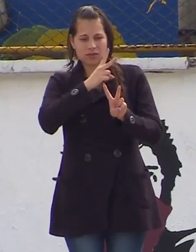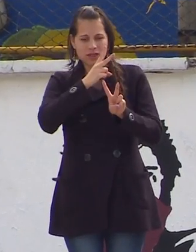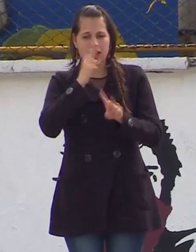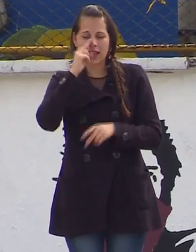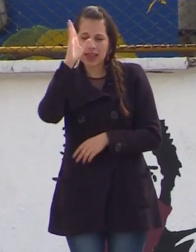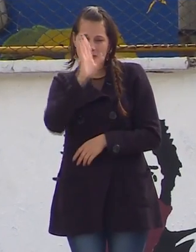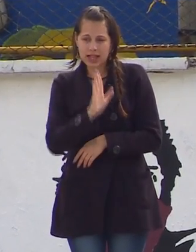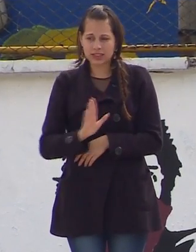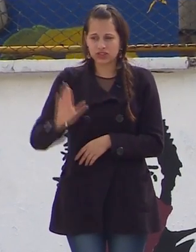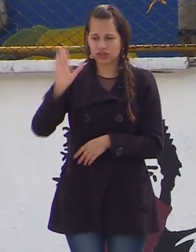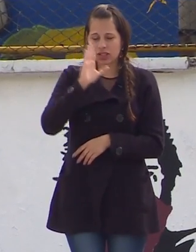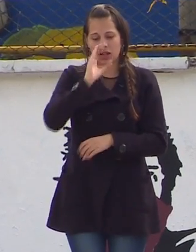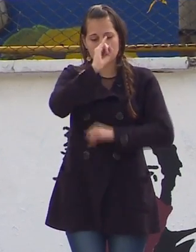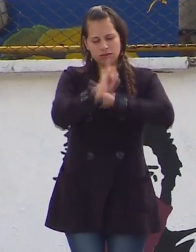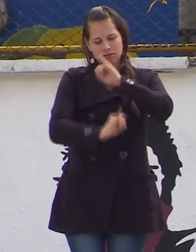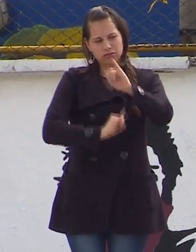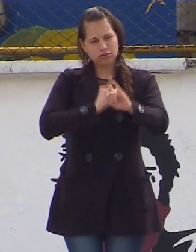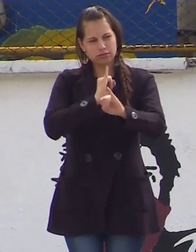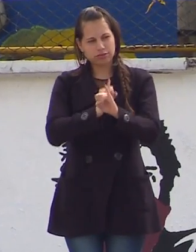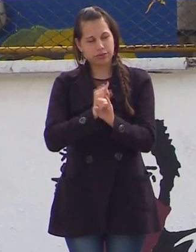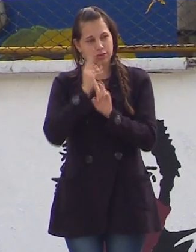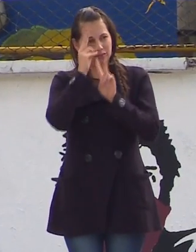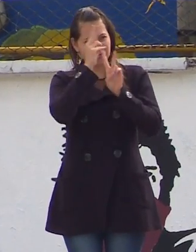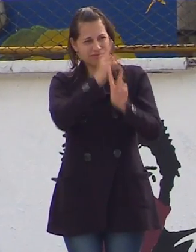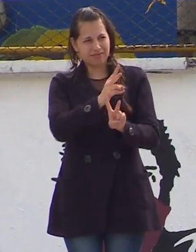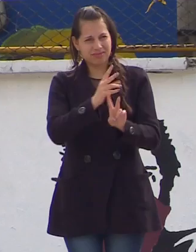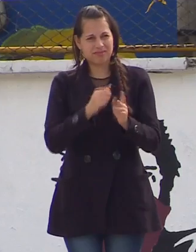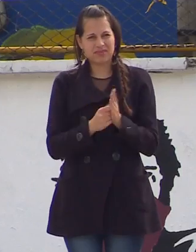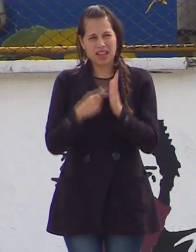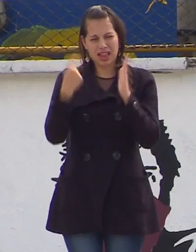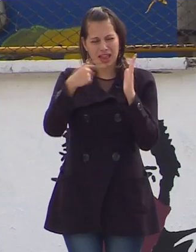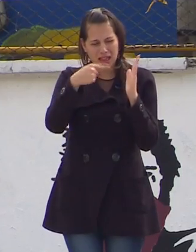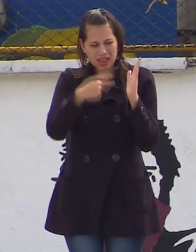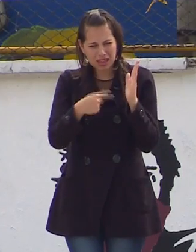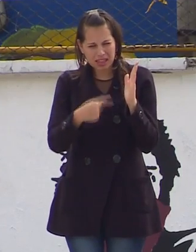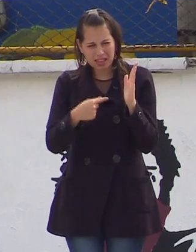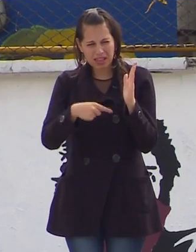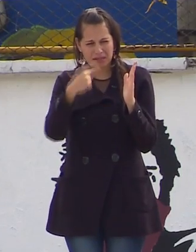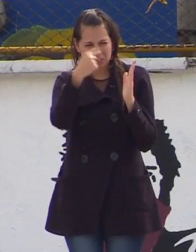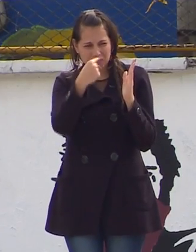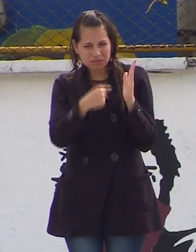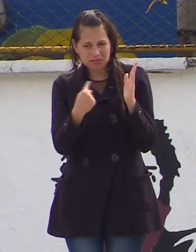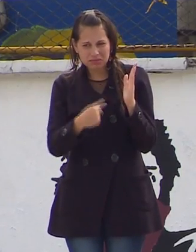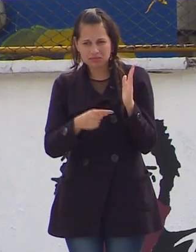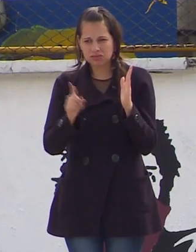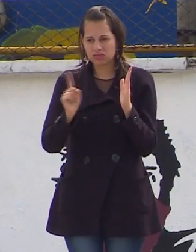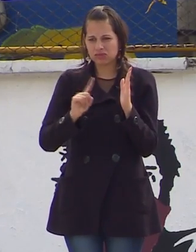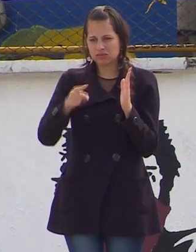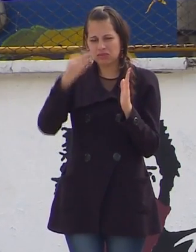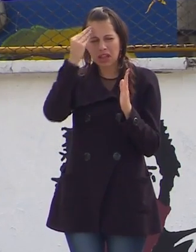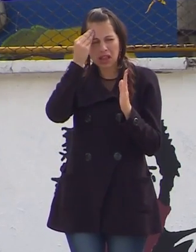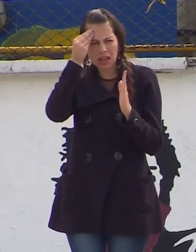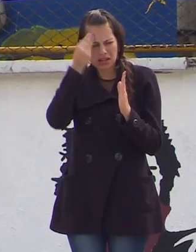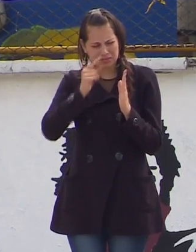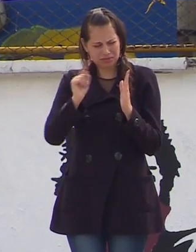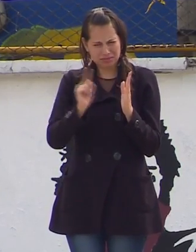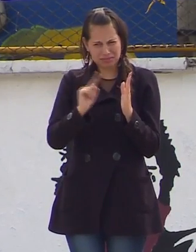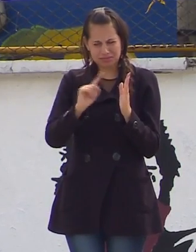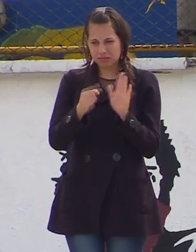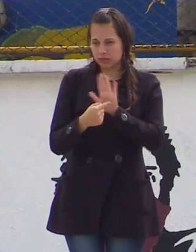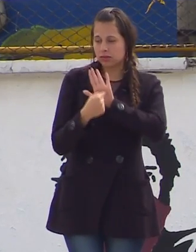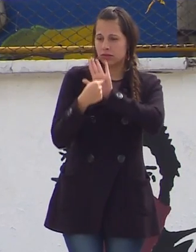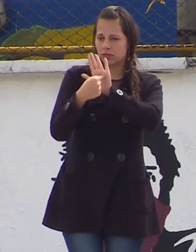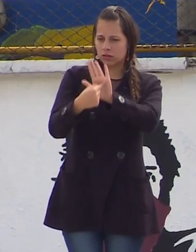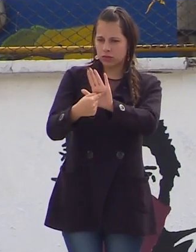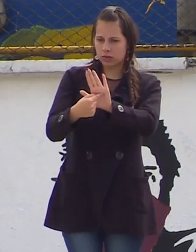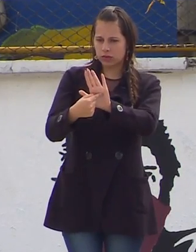internacional, para borrar los estigmas con hechos, para erguirnos como lo que somos.